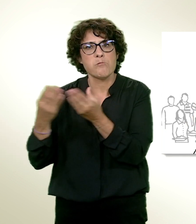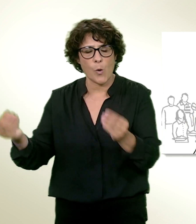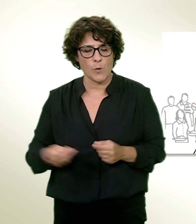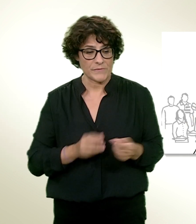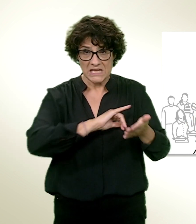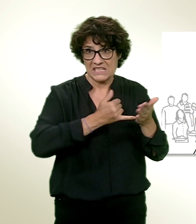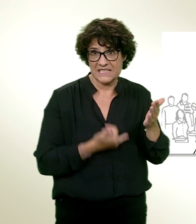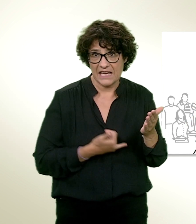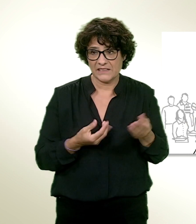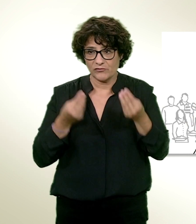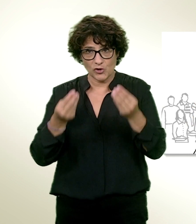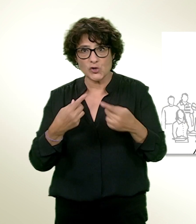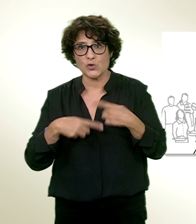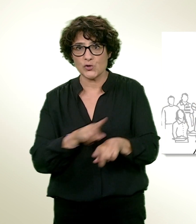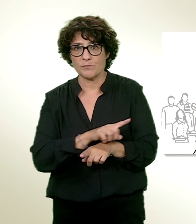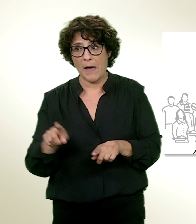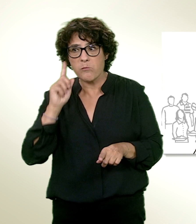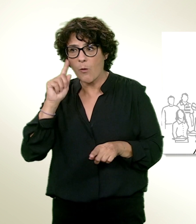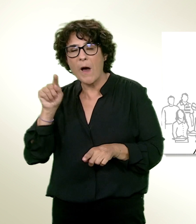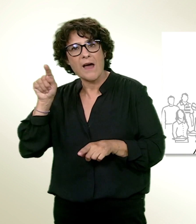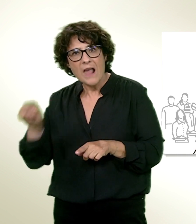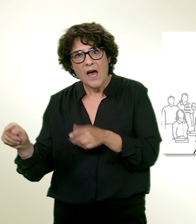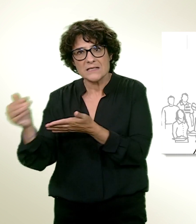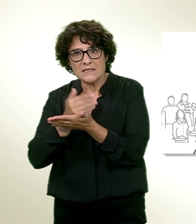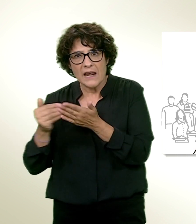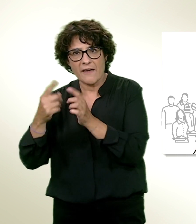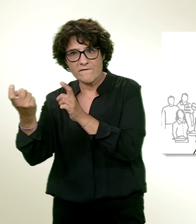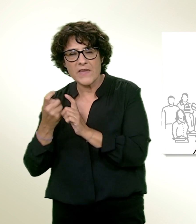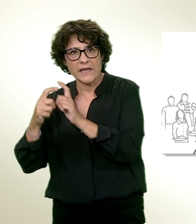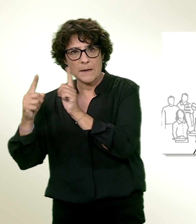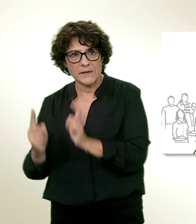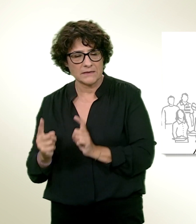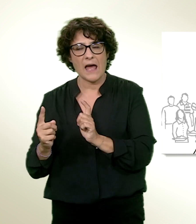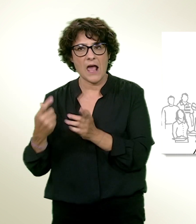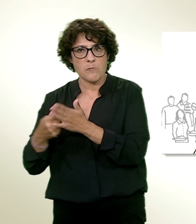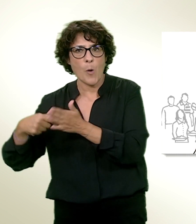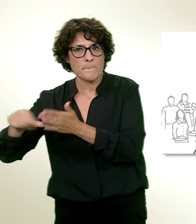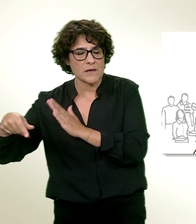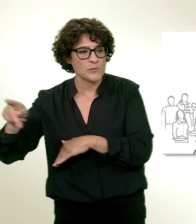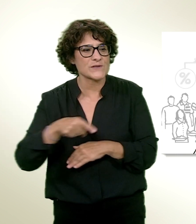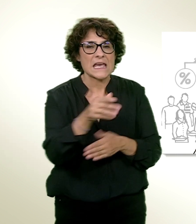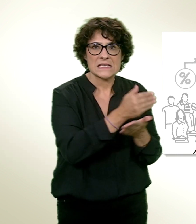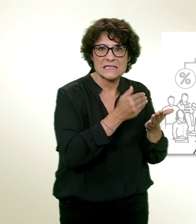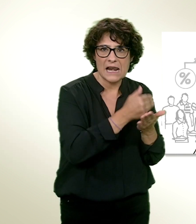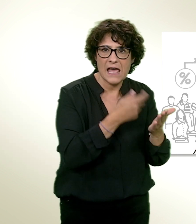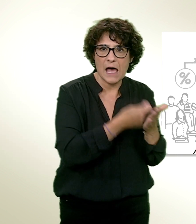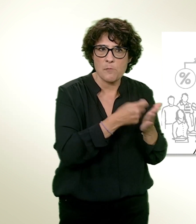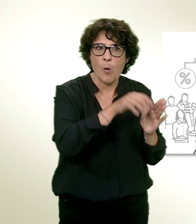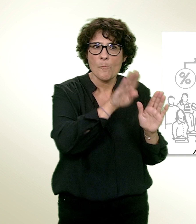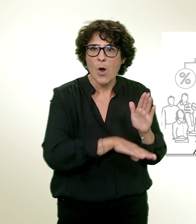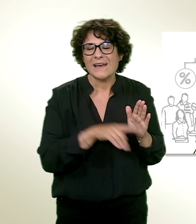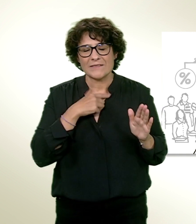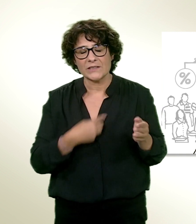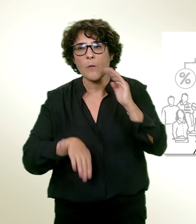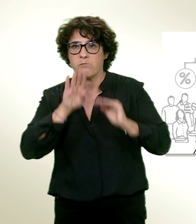que le revenu du capital soit plus lourdement imposé que le revenu du travail. En fonction de la mise en œuvre, l'imposition plus